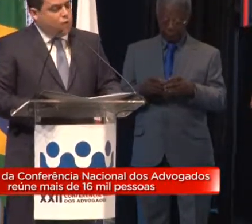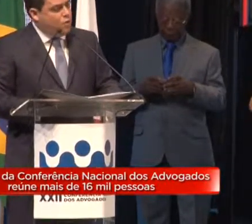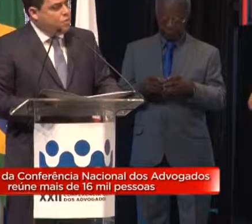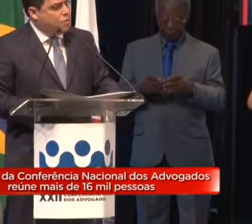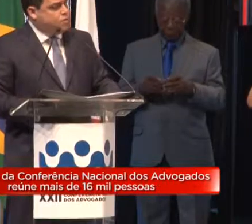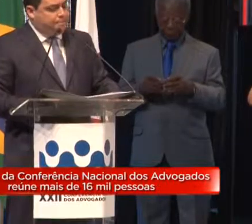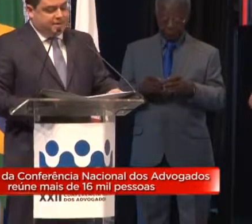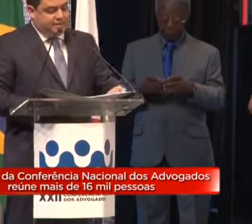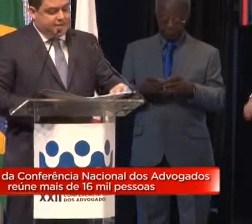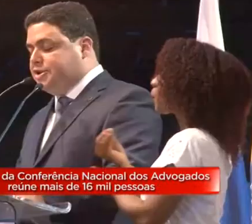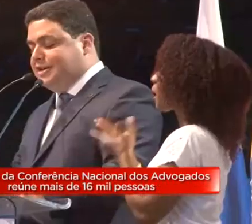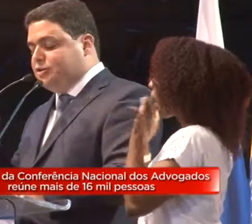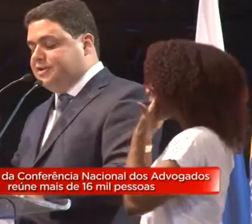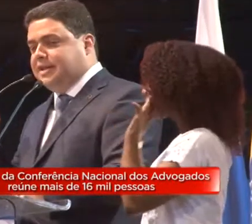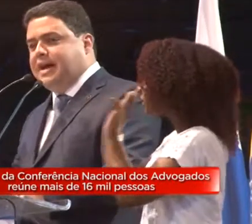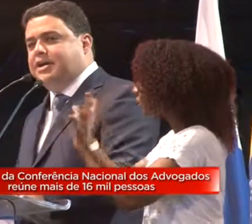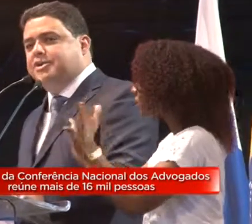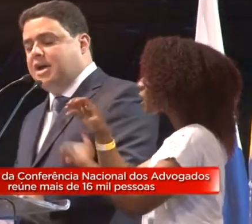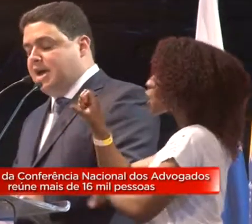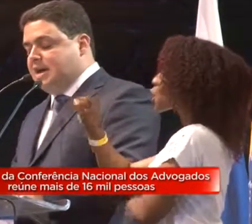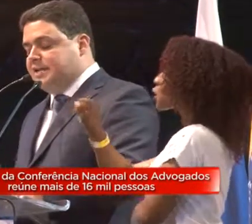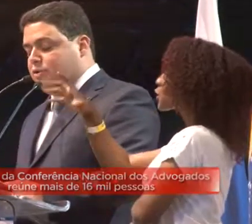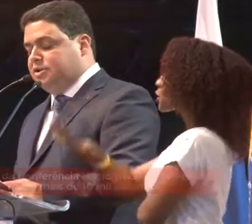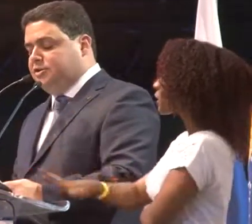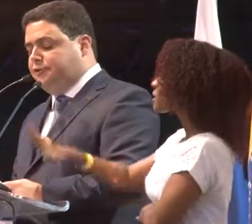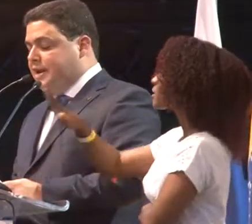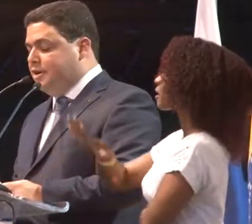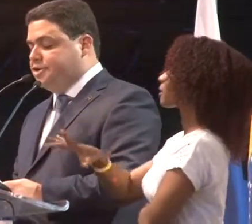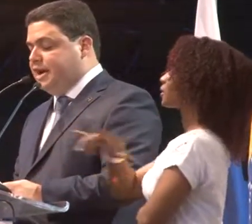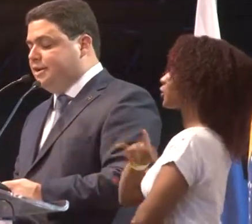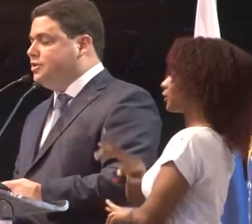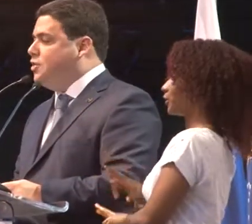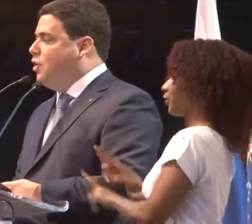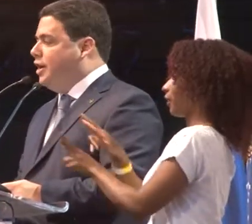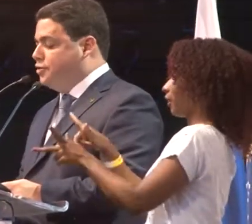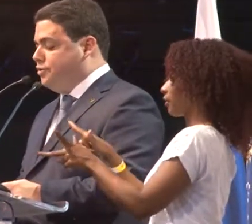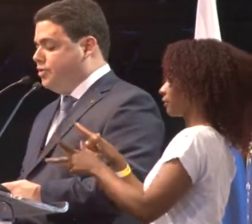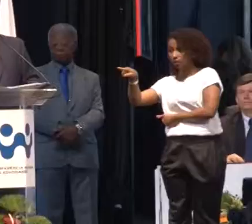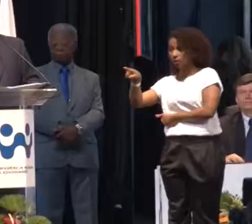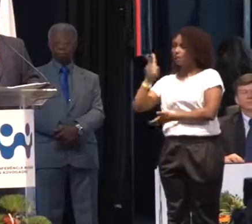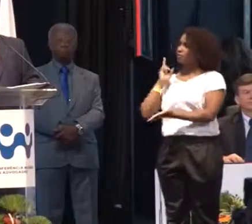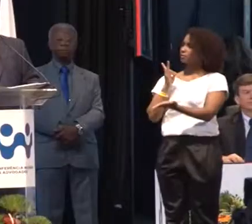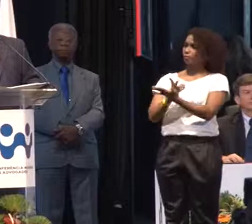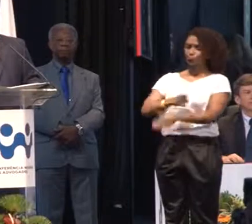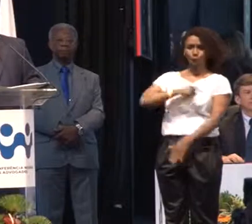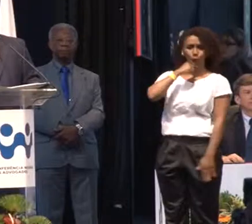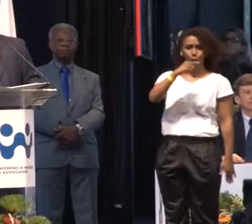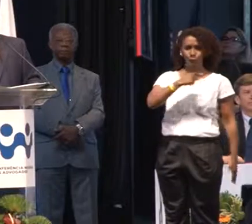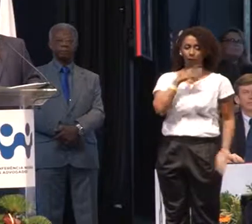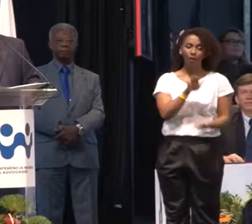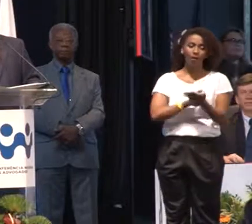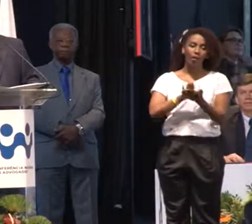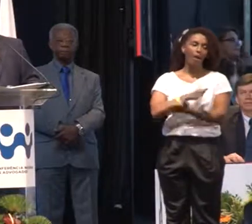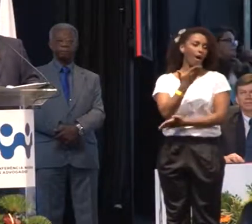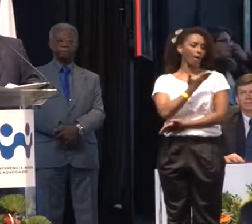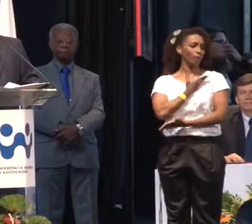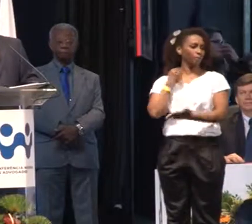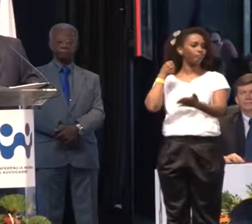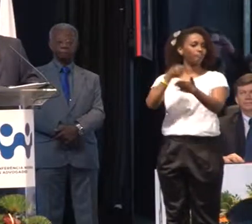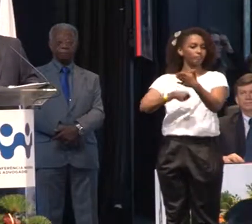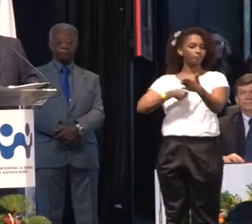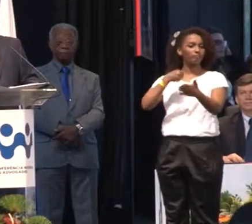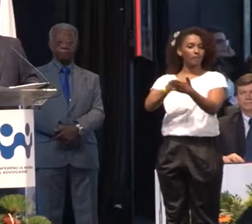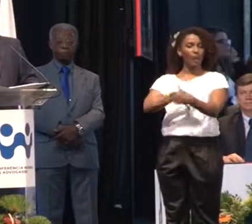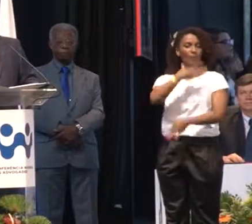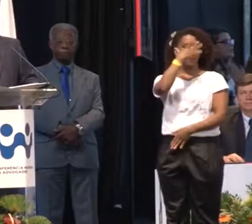a escolha do Rio como sede do evento, destacou a postura da ordem no diálogo pela justiça e o compromisso da advocacia